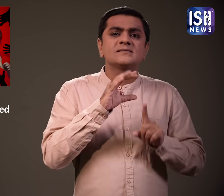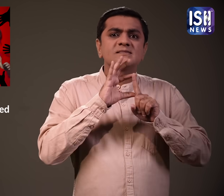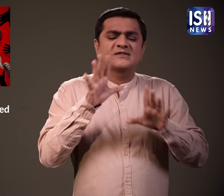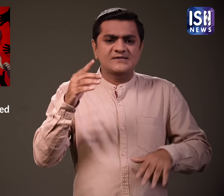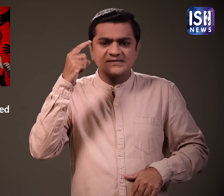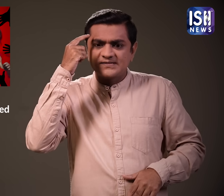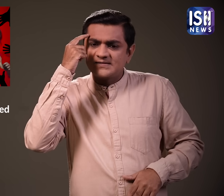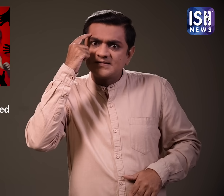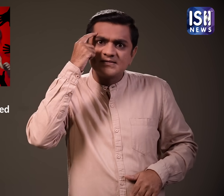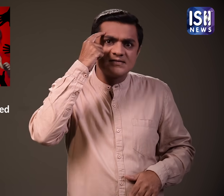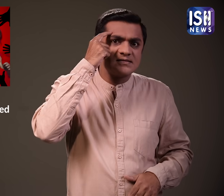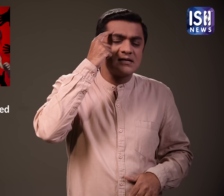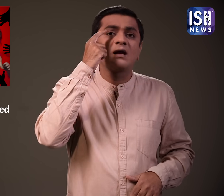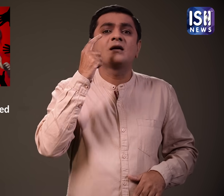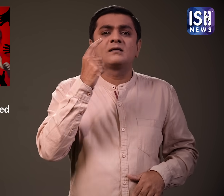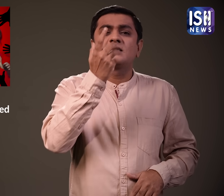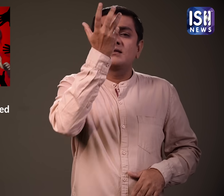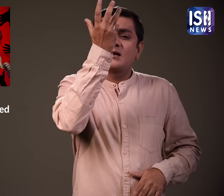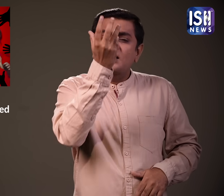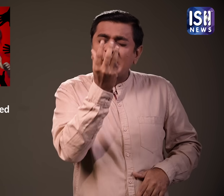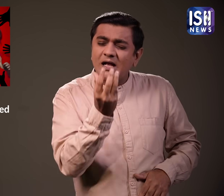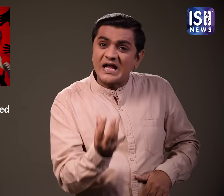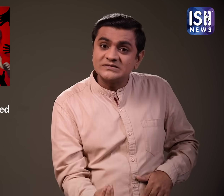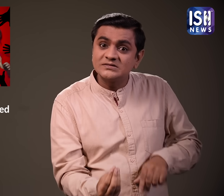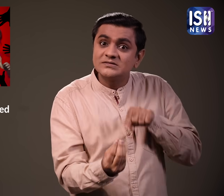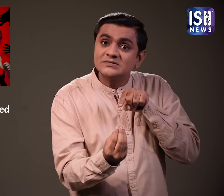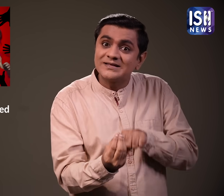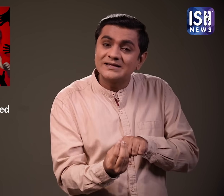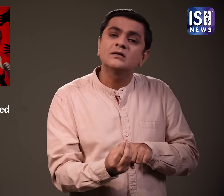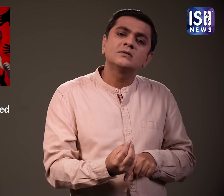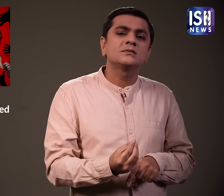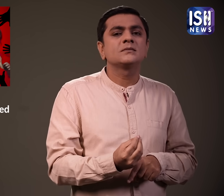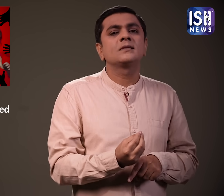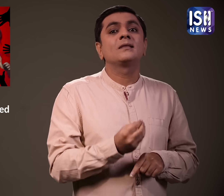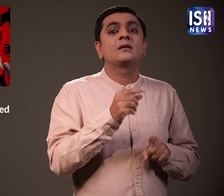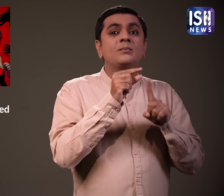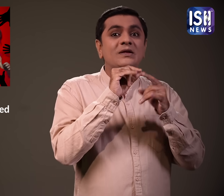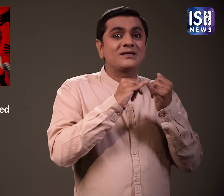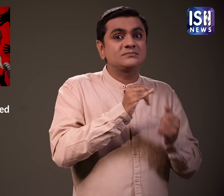प्रमोद महिला के घर गया और उसे जबरन अपने साथ ले गया.